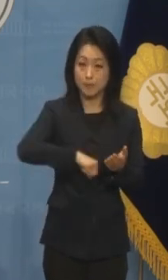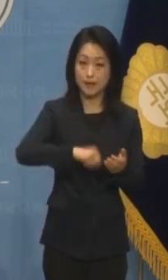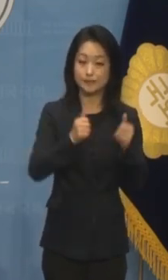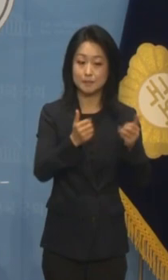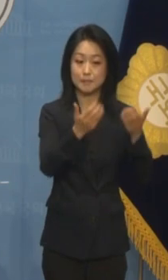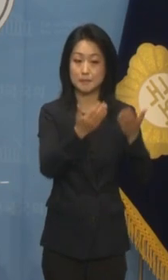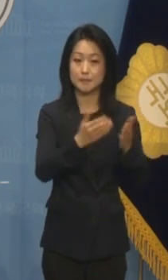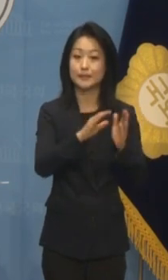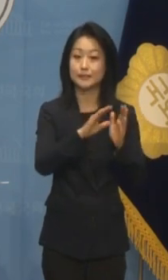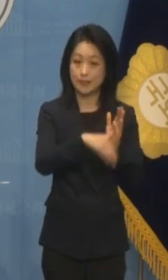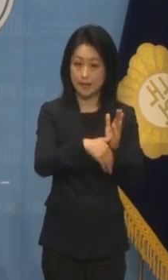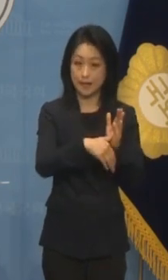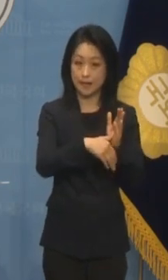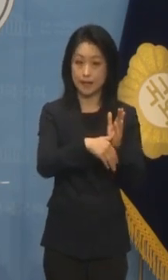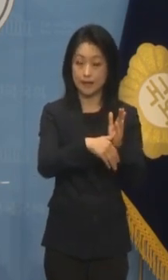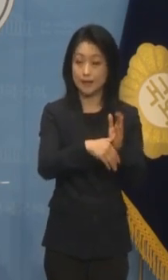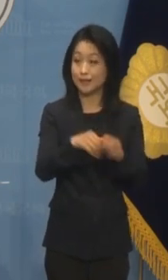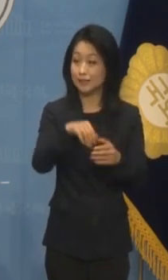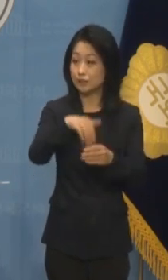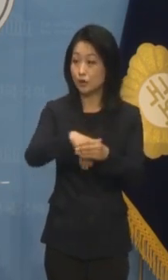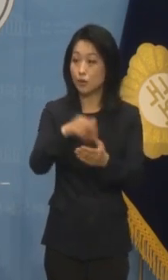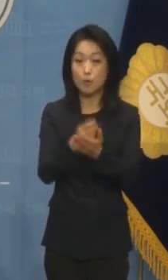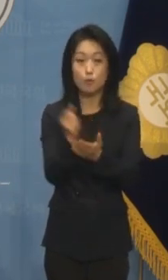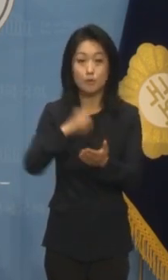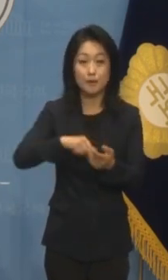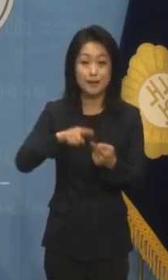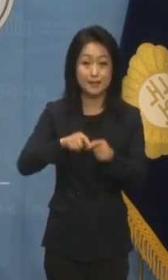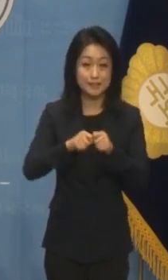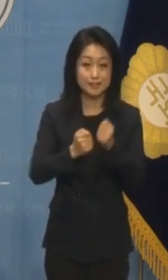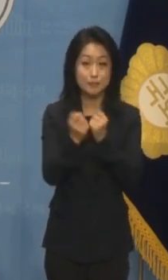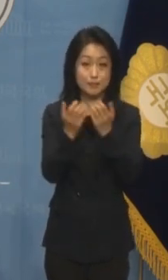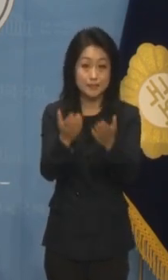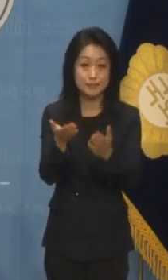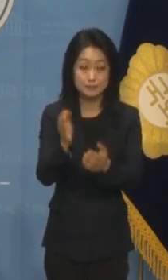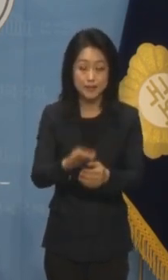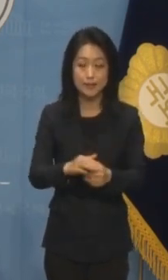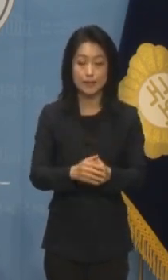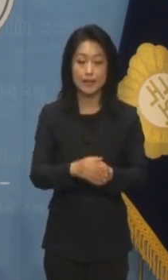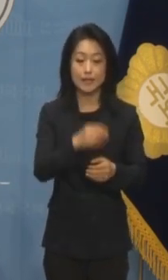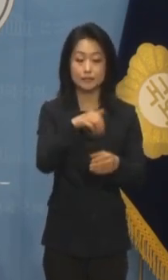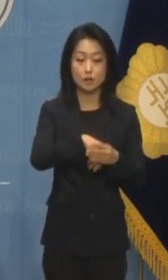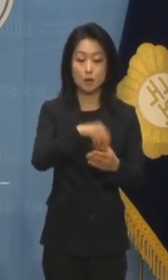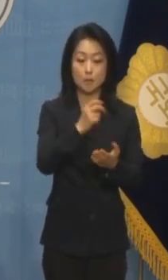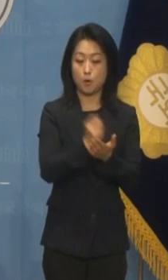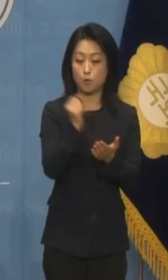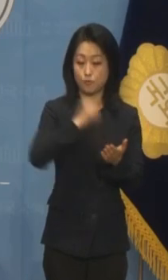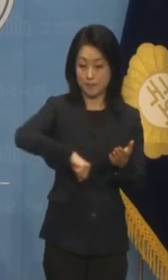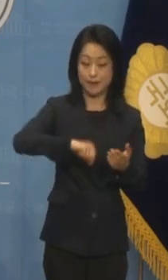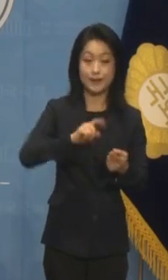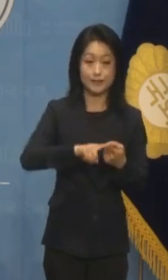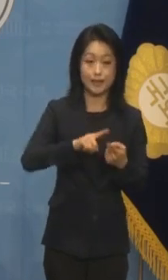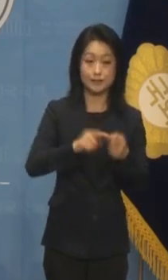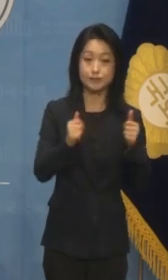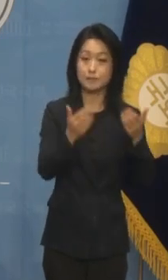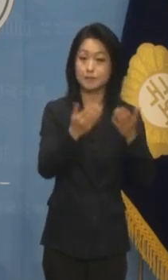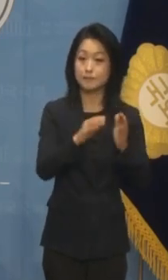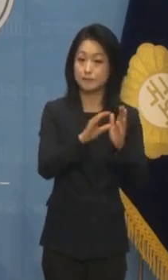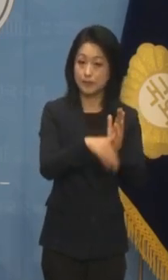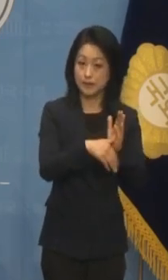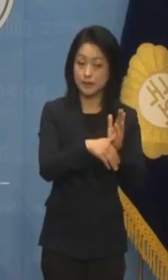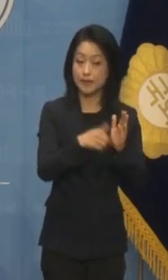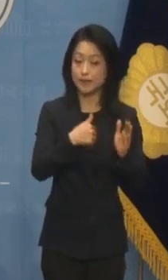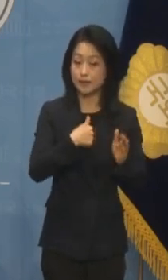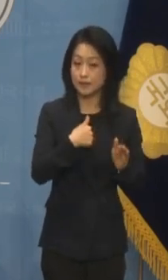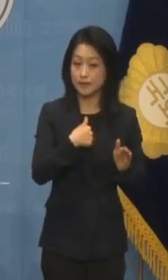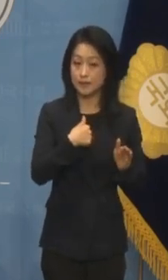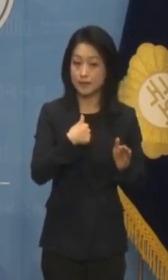선거법 위반 얘기는 조금 이따 자세히 드리겠지만 선거법 위반 여부로 재판을 받고 있을 때 그 재판에서